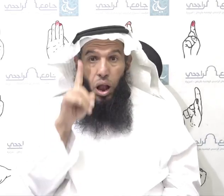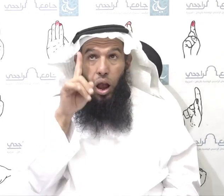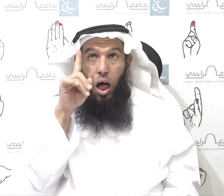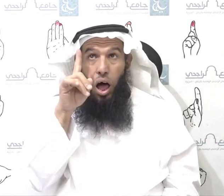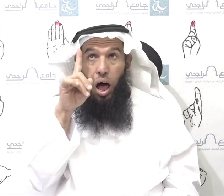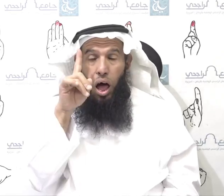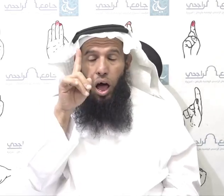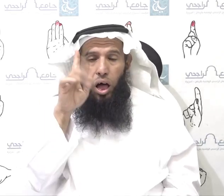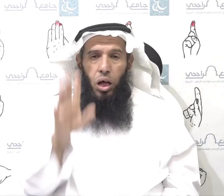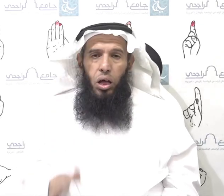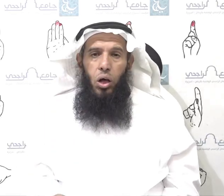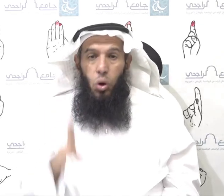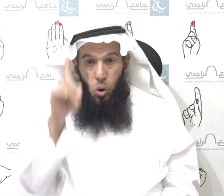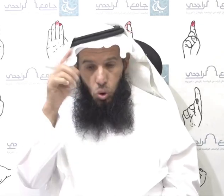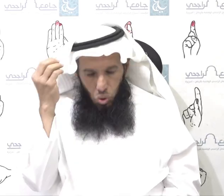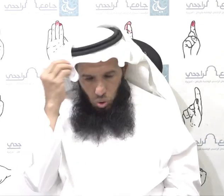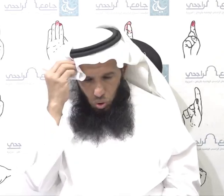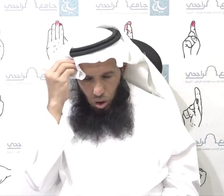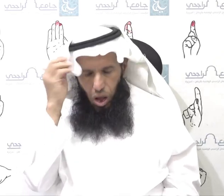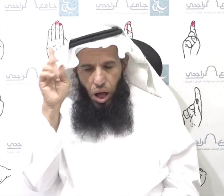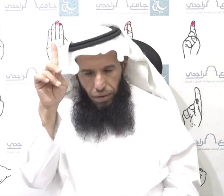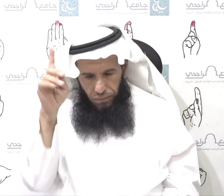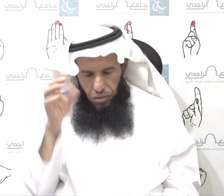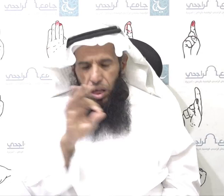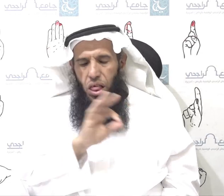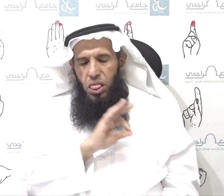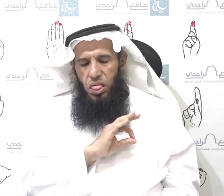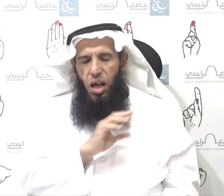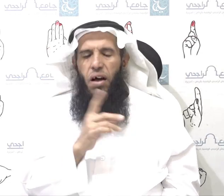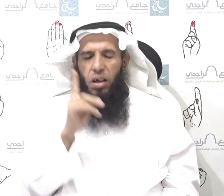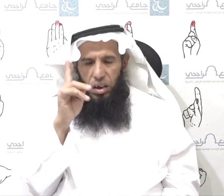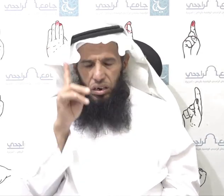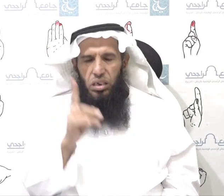وعلا هو الذي يرحم ضعفكم ويجبر كسركم.